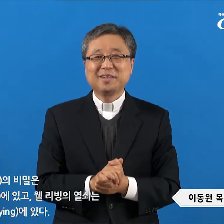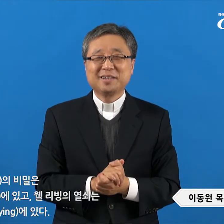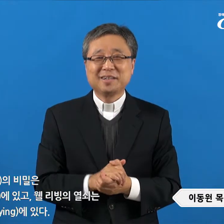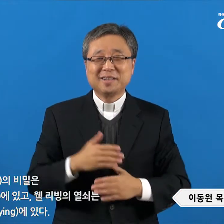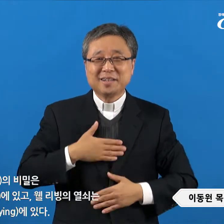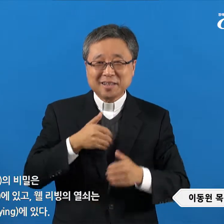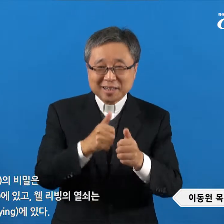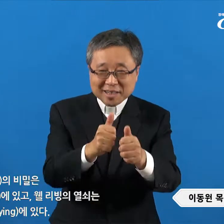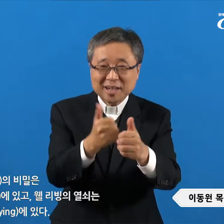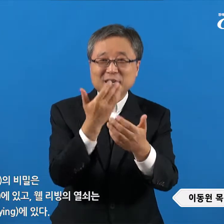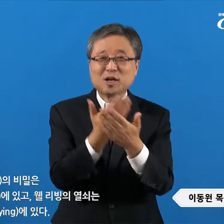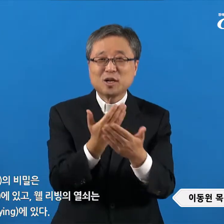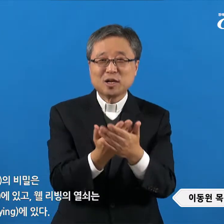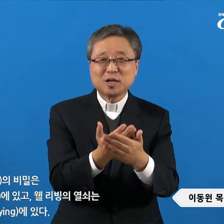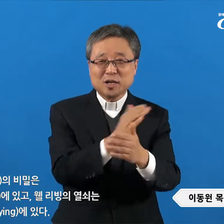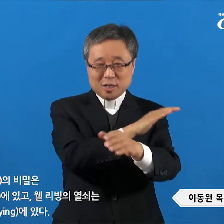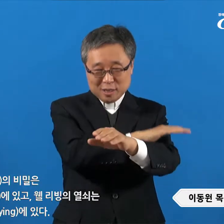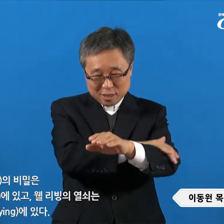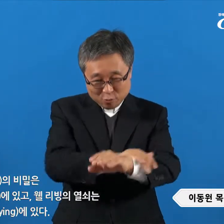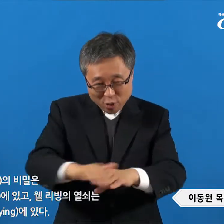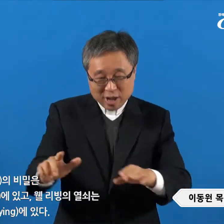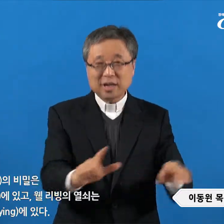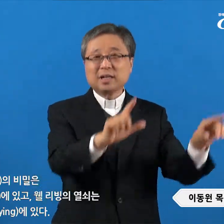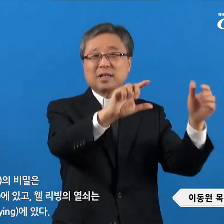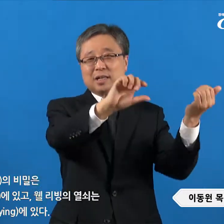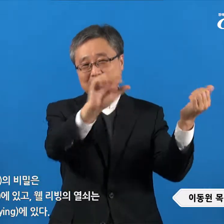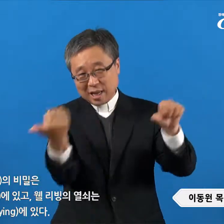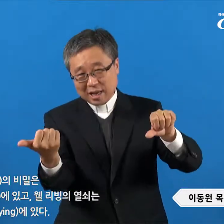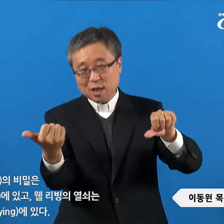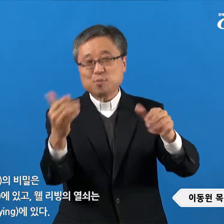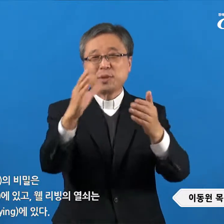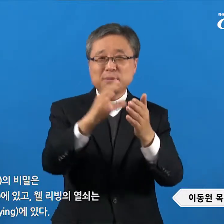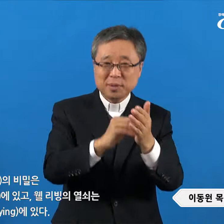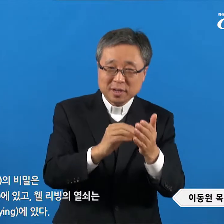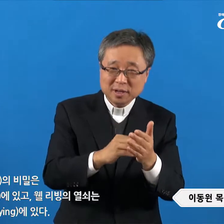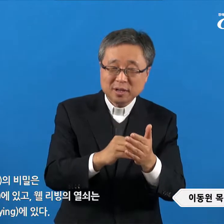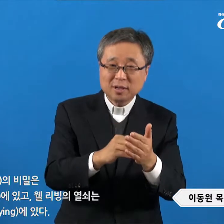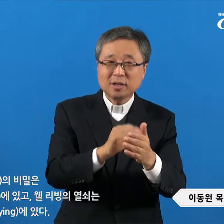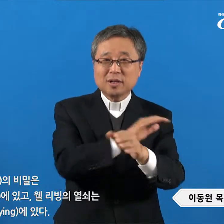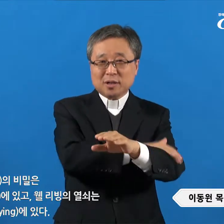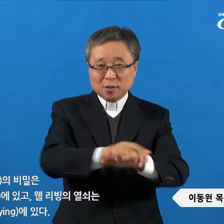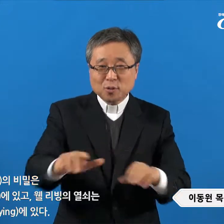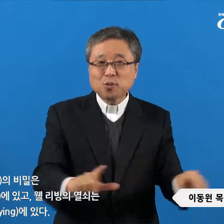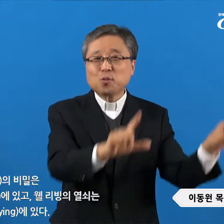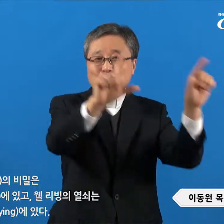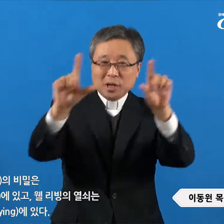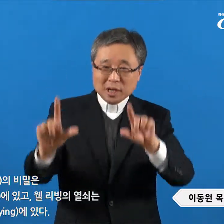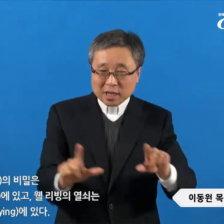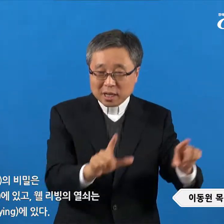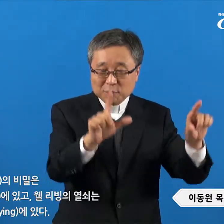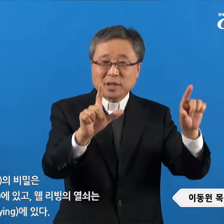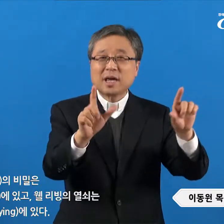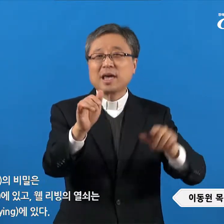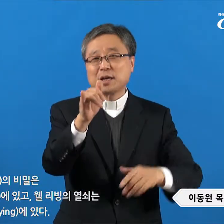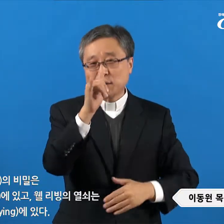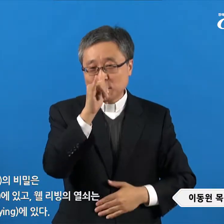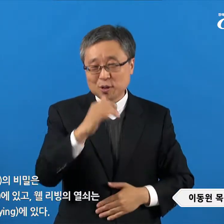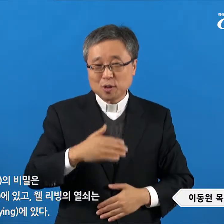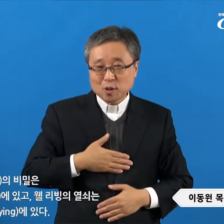한번 따라서 해보세요. well dying의 비밀은 well living에 있고 well